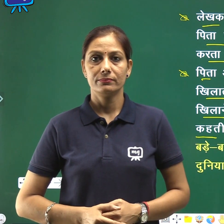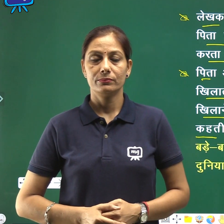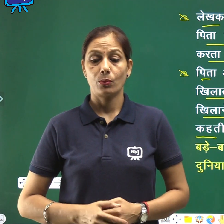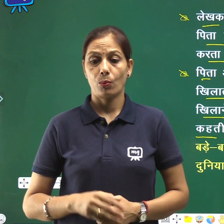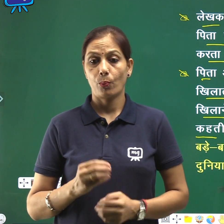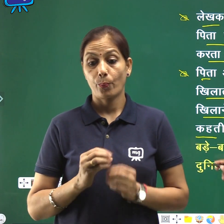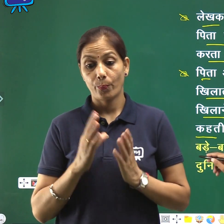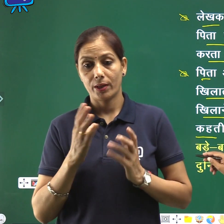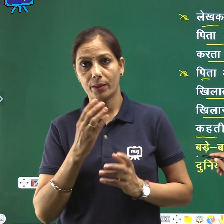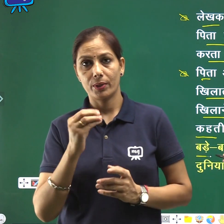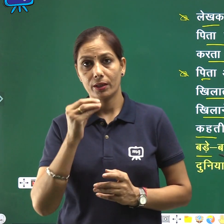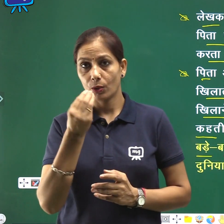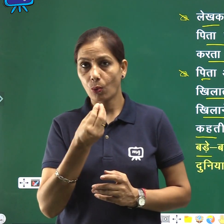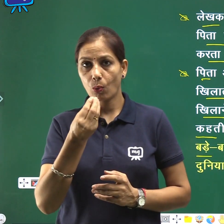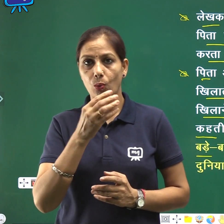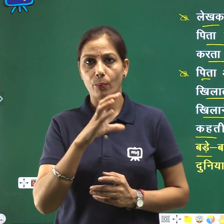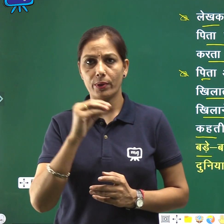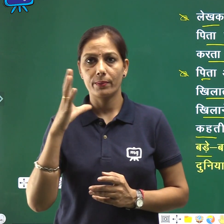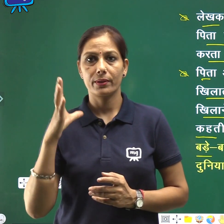बड़े बड़े कोर